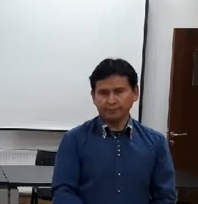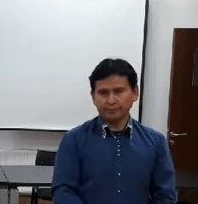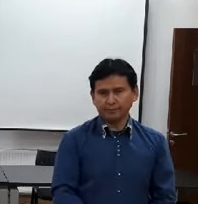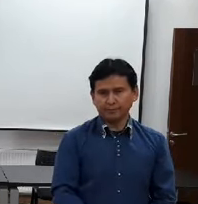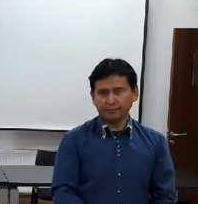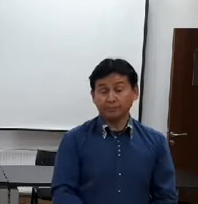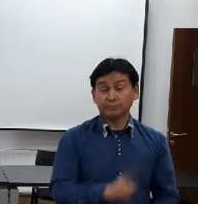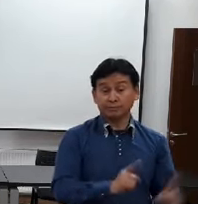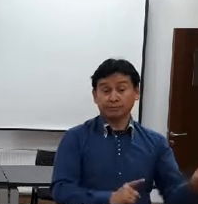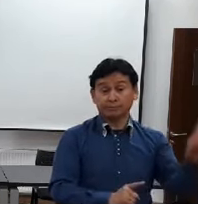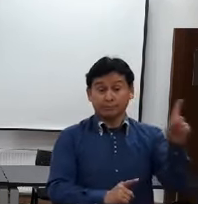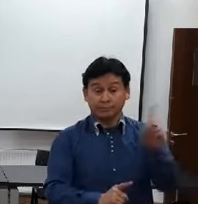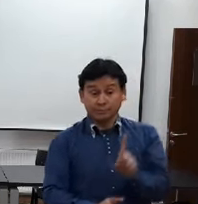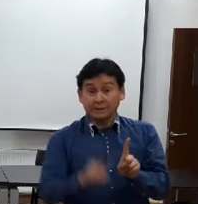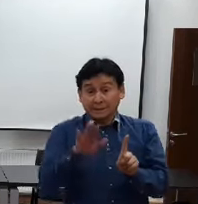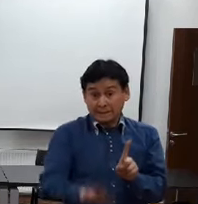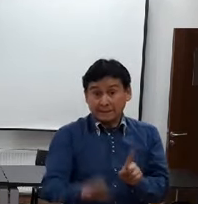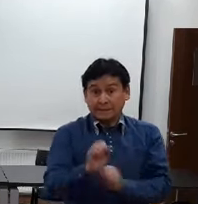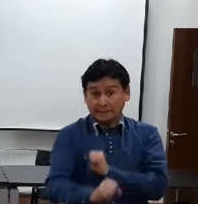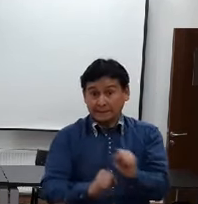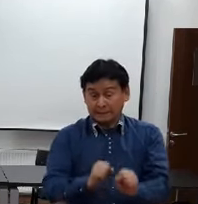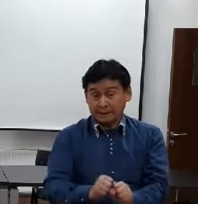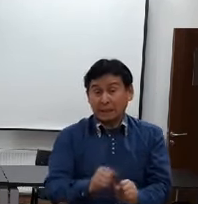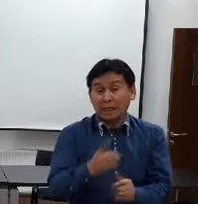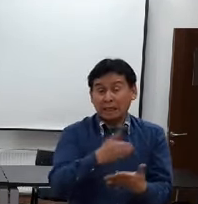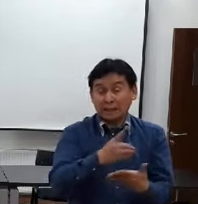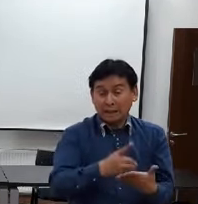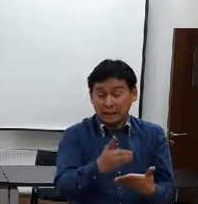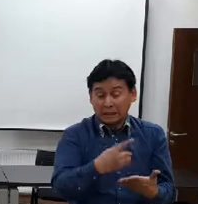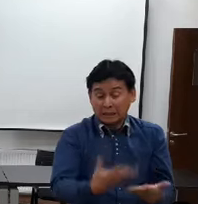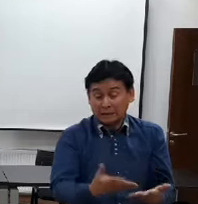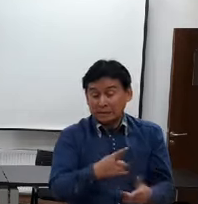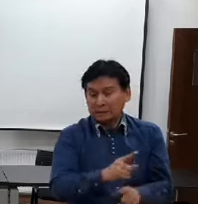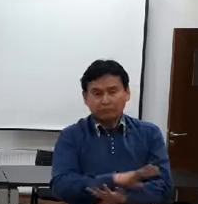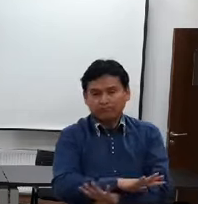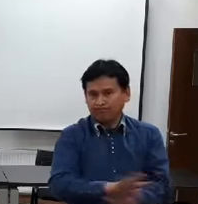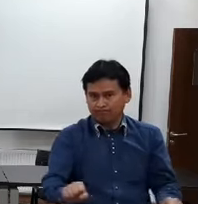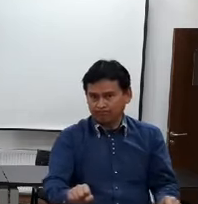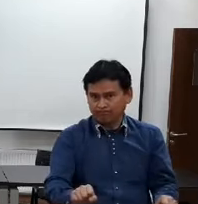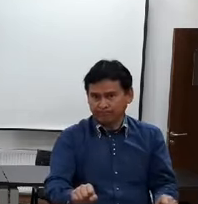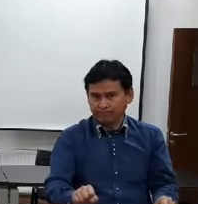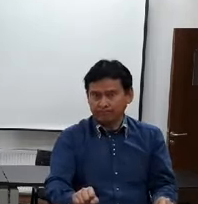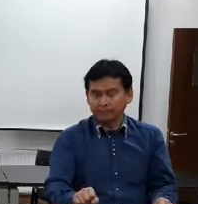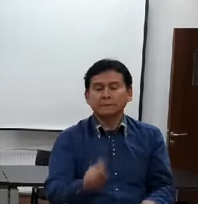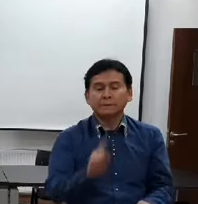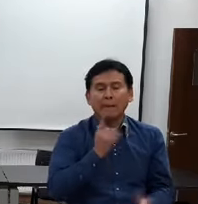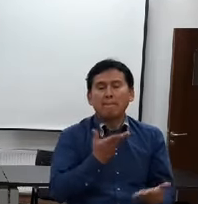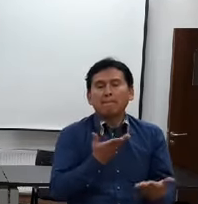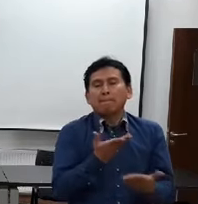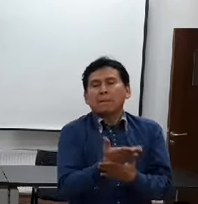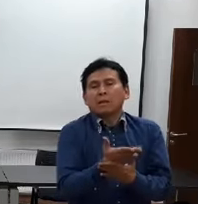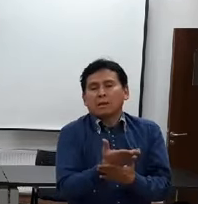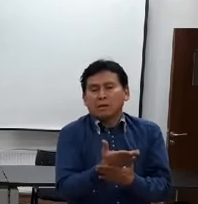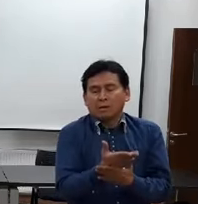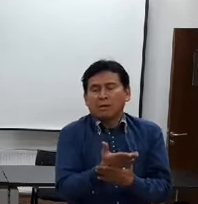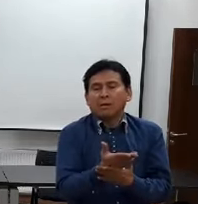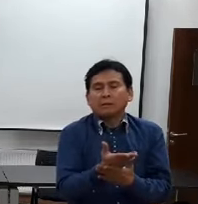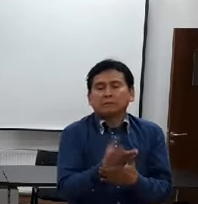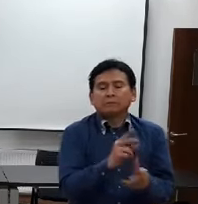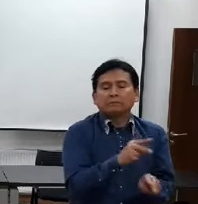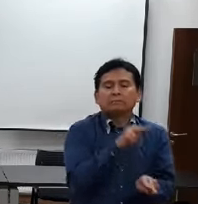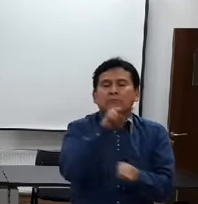la llegada de esta menor de edad con un diagnóstico de enfermedad terminal que ella pide ser